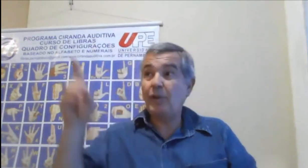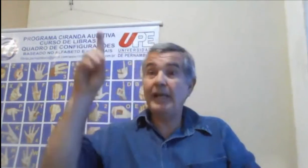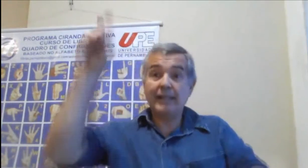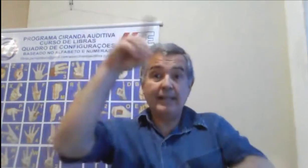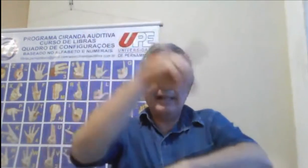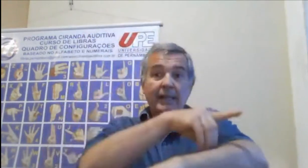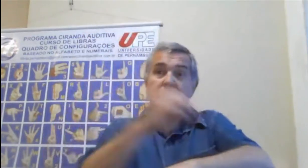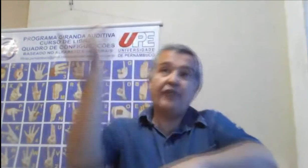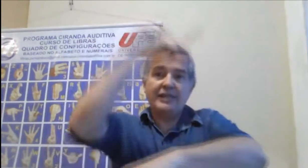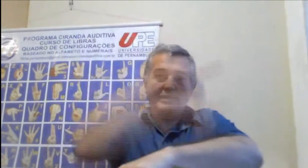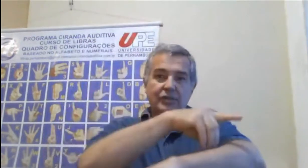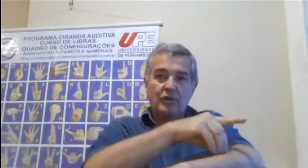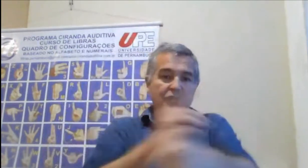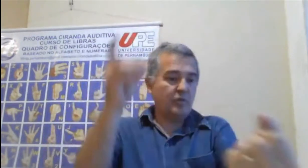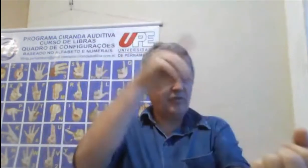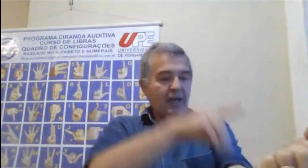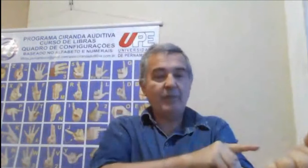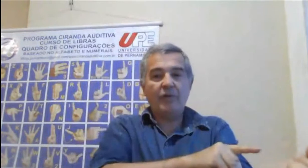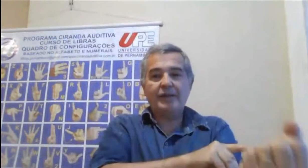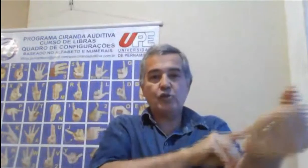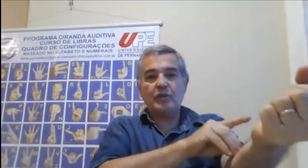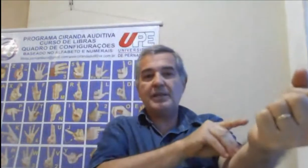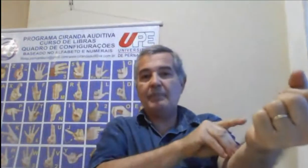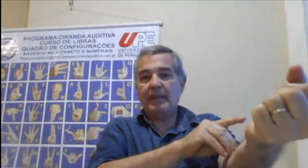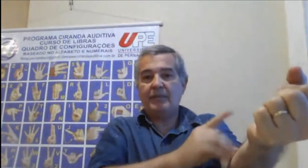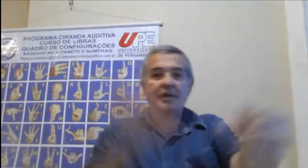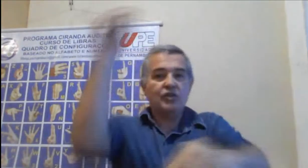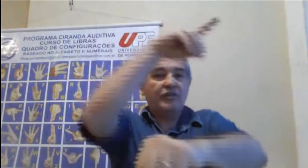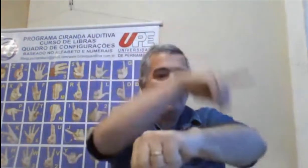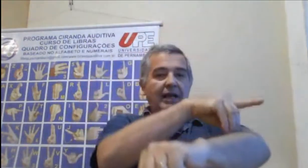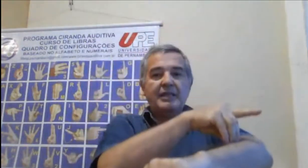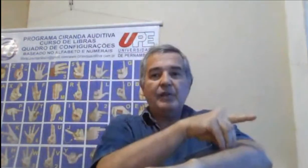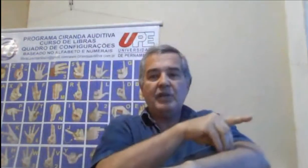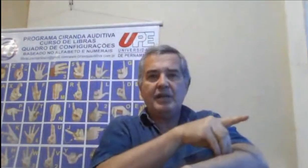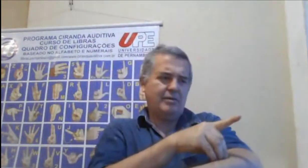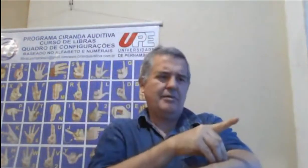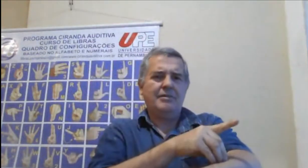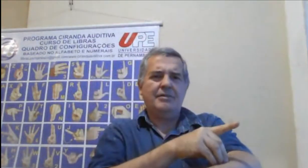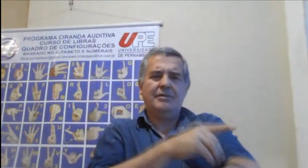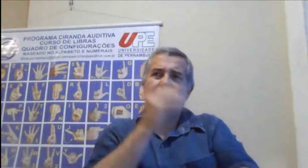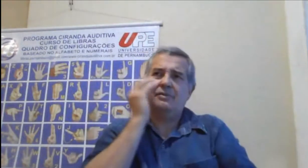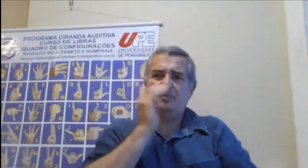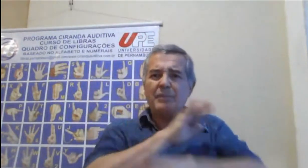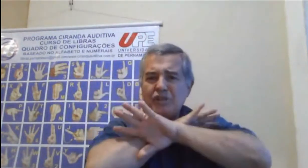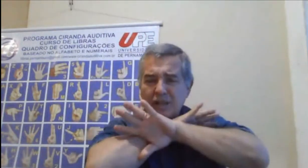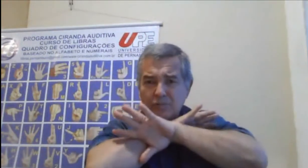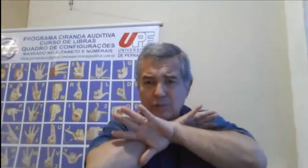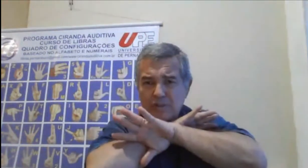com a letra D, e faz isso. Se eu virar a mão, é açúcar, diabetes. Se eu virar aqui, é o dengue. Para mim, já é uma coisa